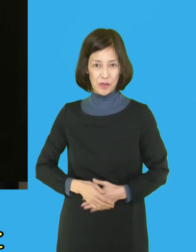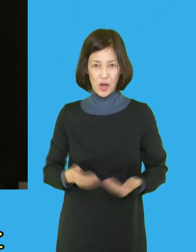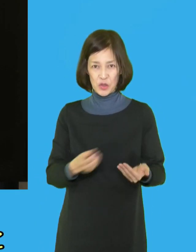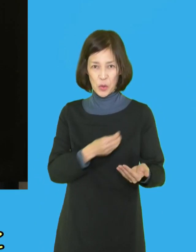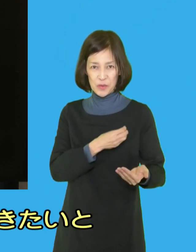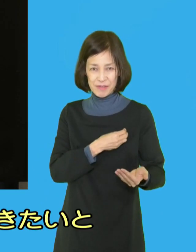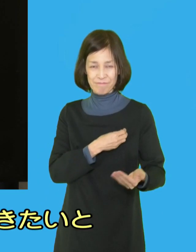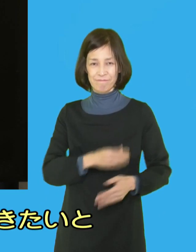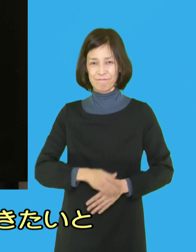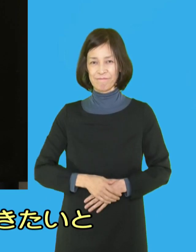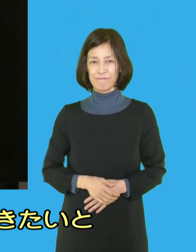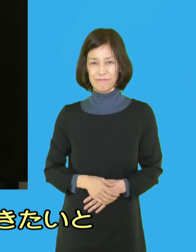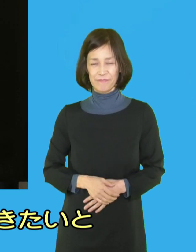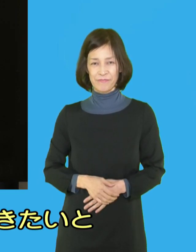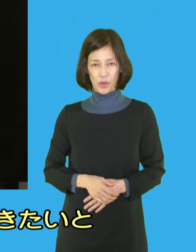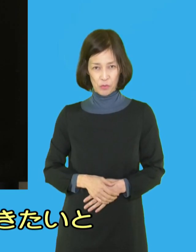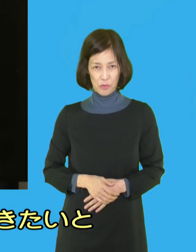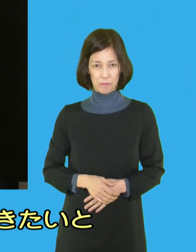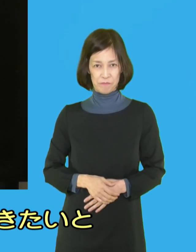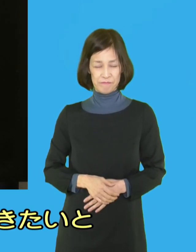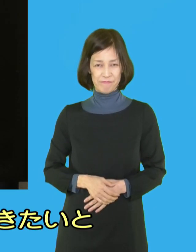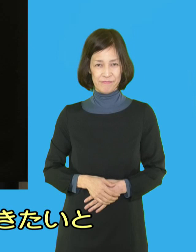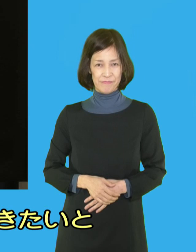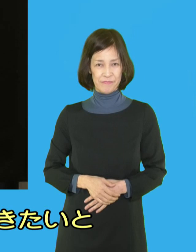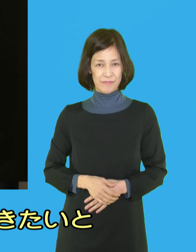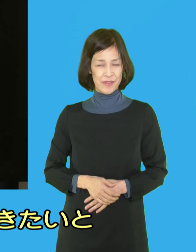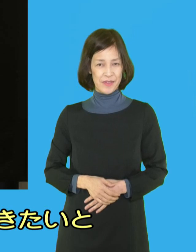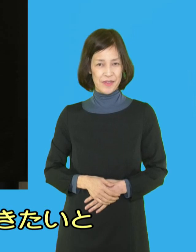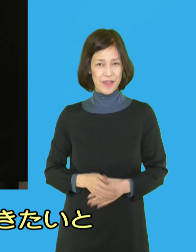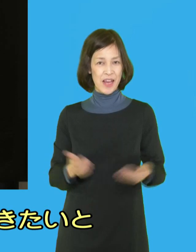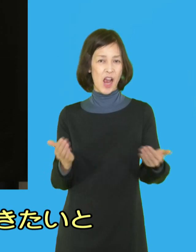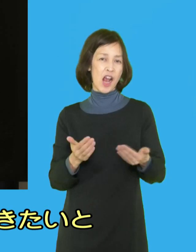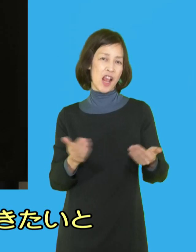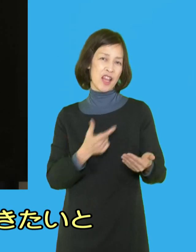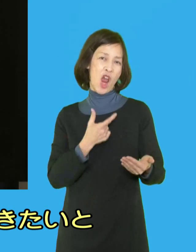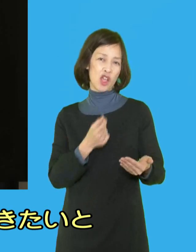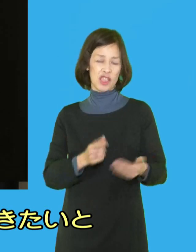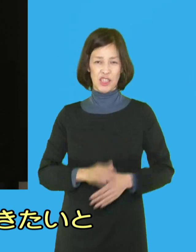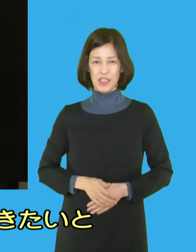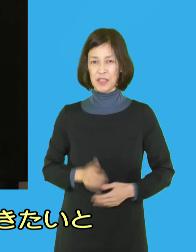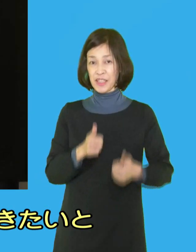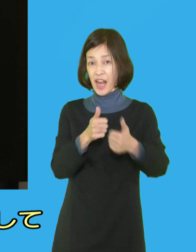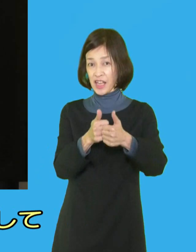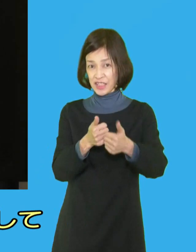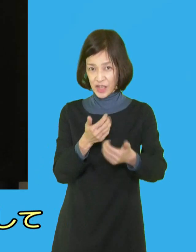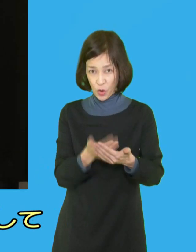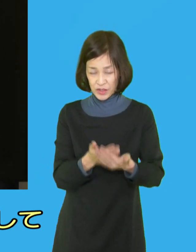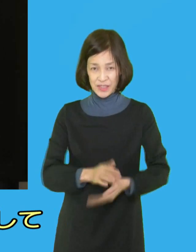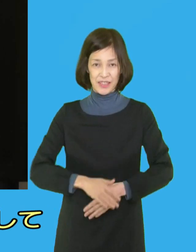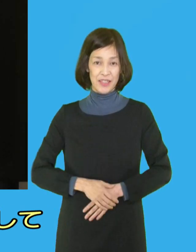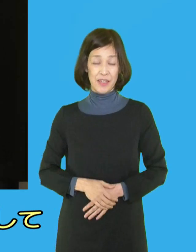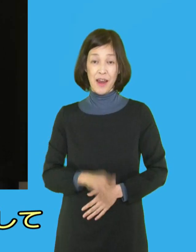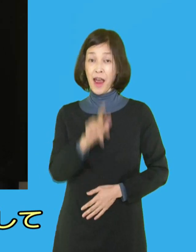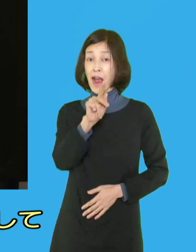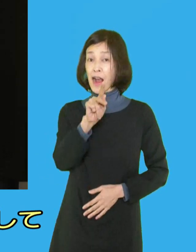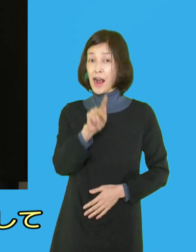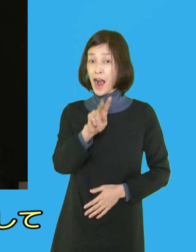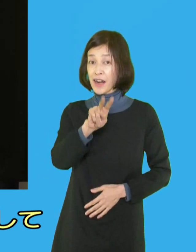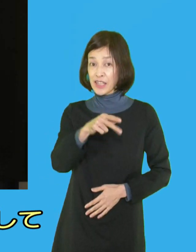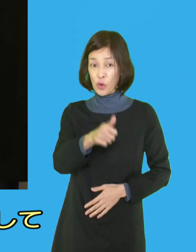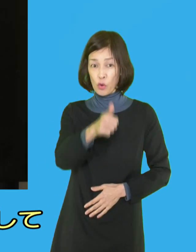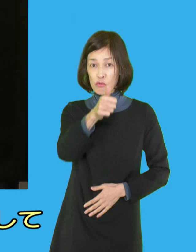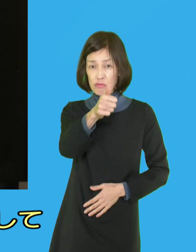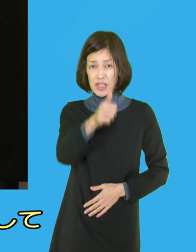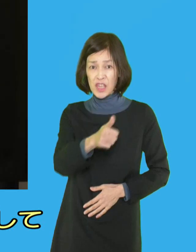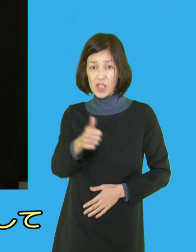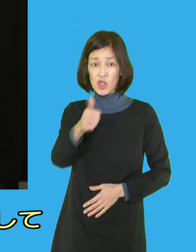員、どんどんと活躍していきたいなと、いただきたいなと思っています。係長級に承認される